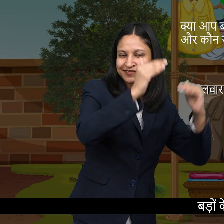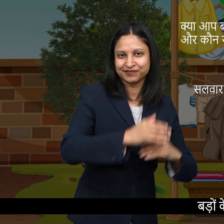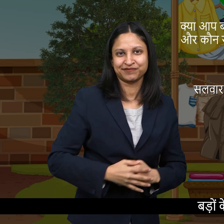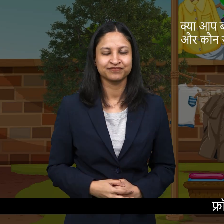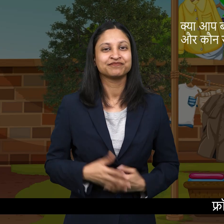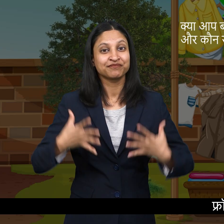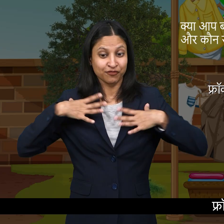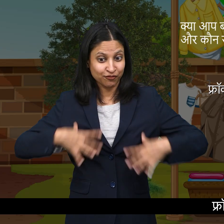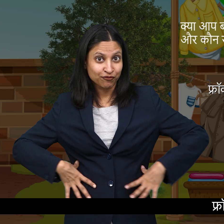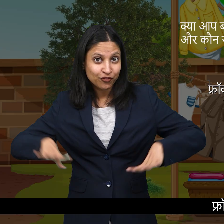फ्रॉक